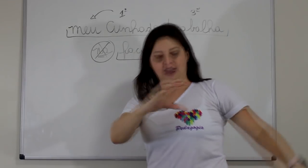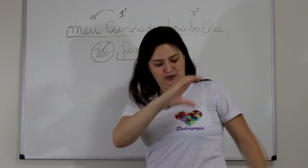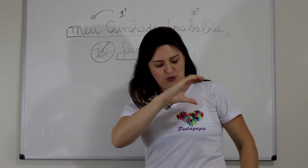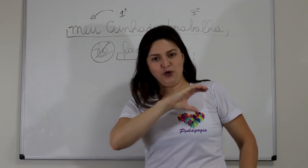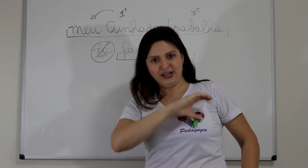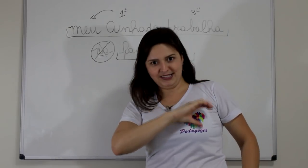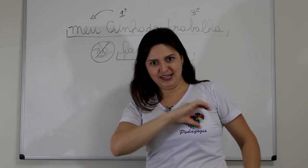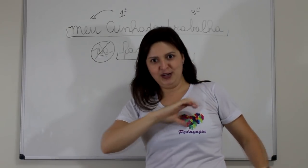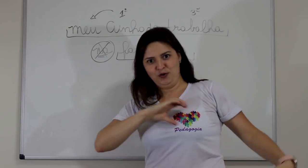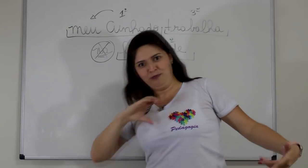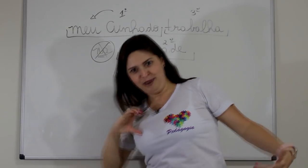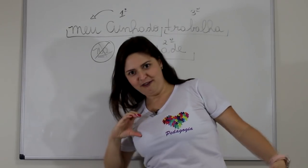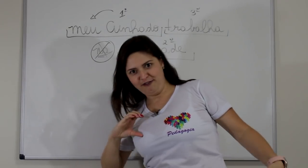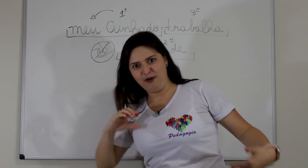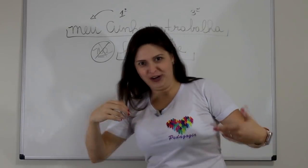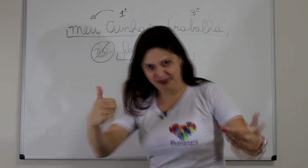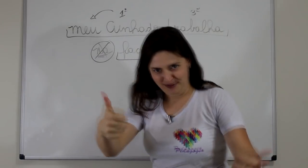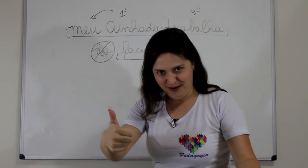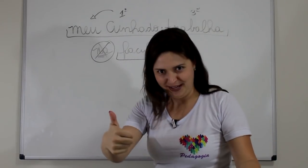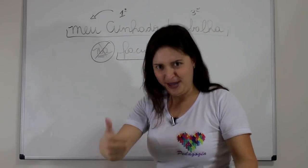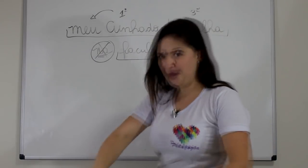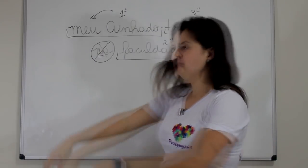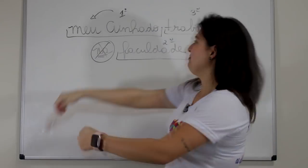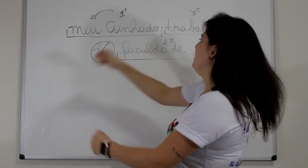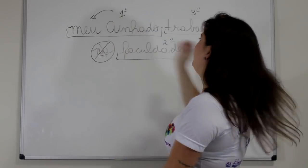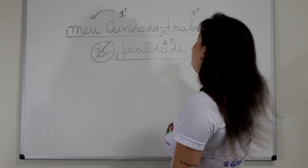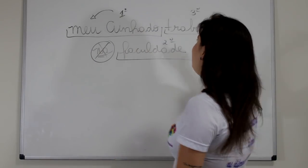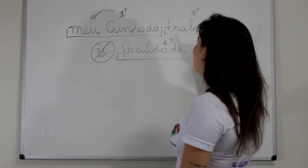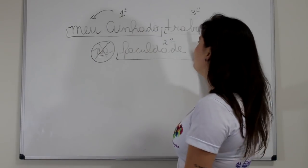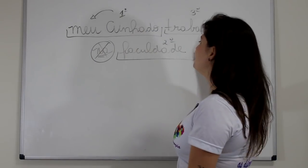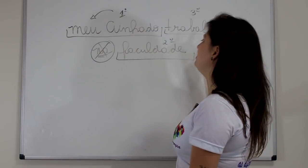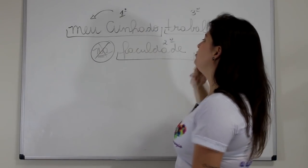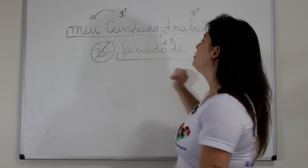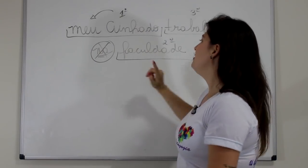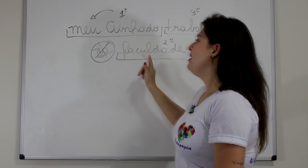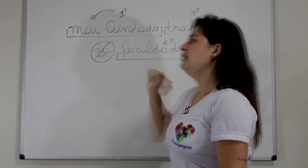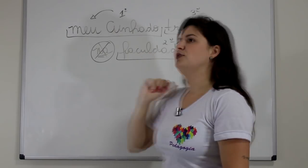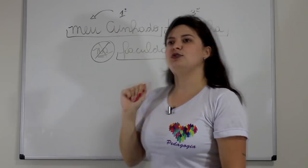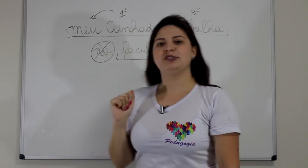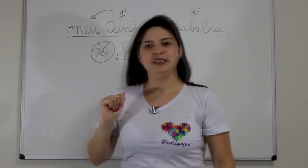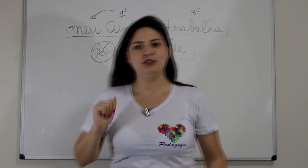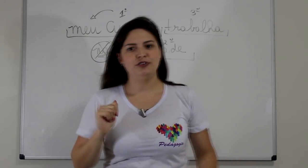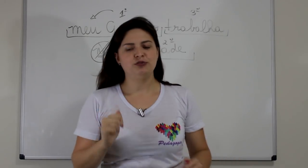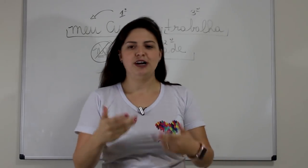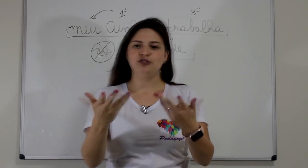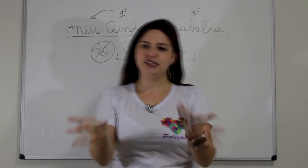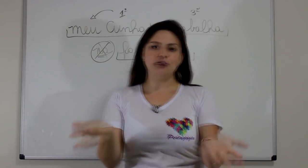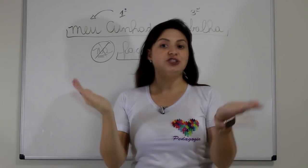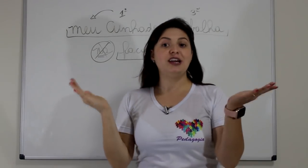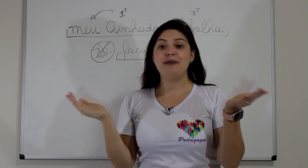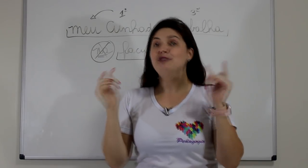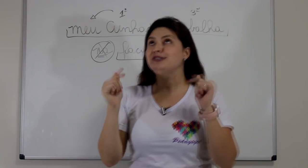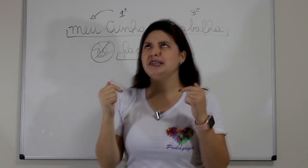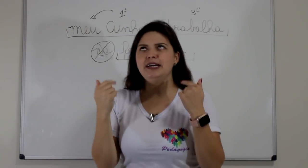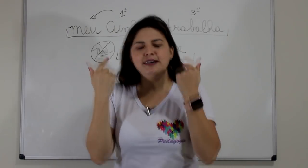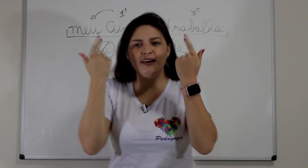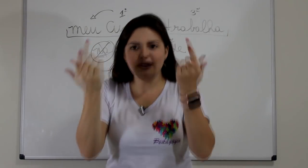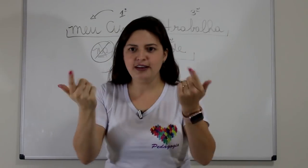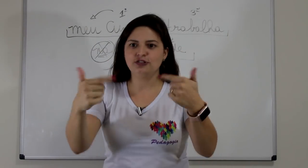no coração para fora, ok? E agora o sinal de trabalho e o sinal de faculdade. O sinal de trabalho, sem querer, eu já